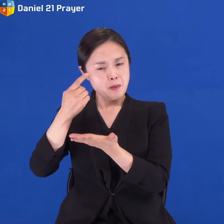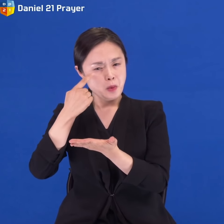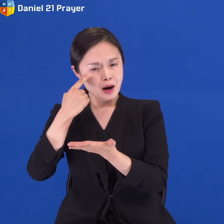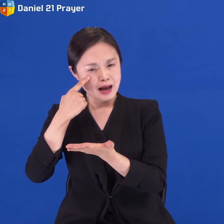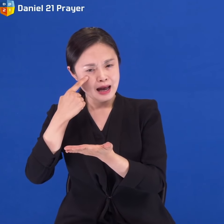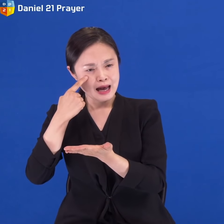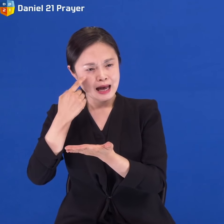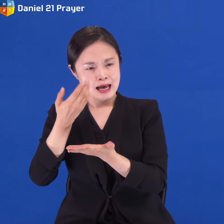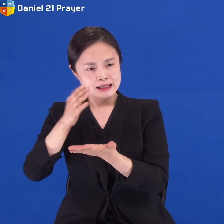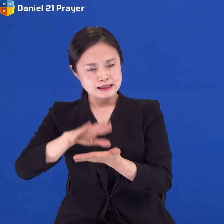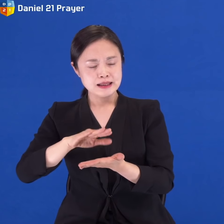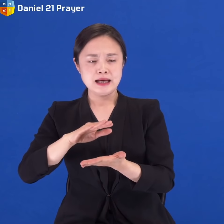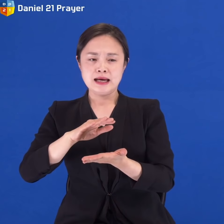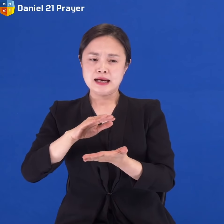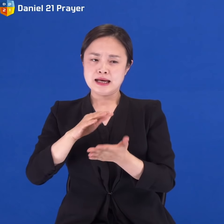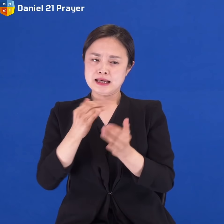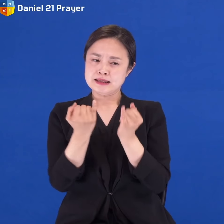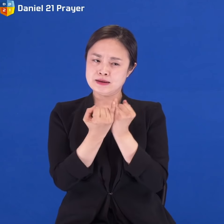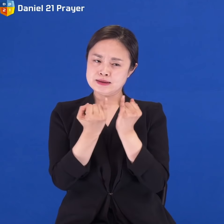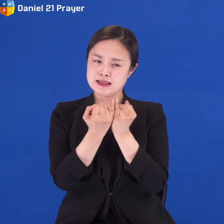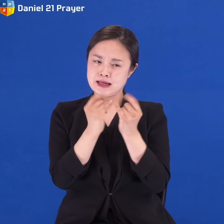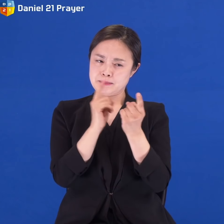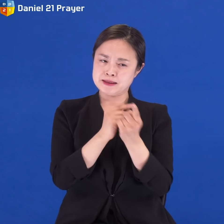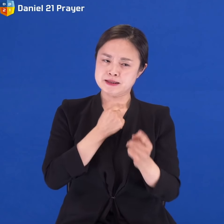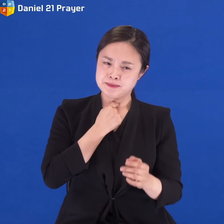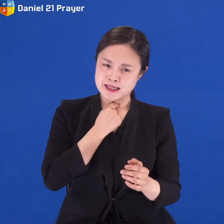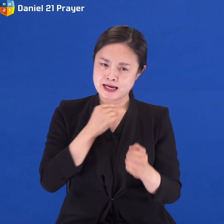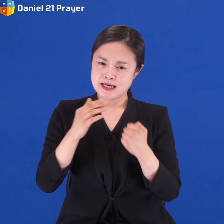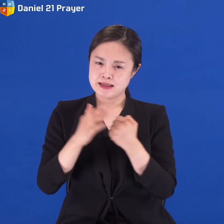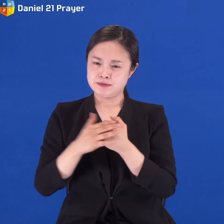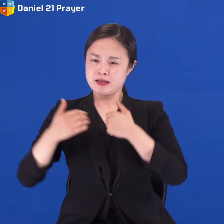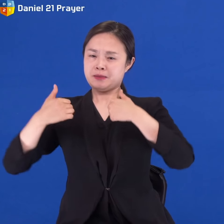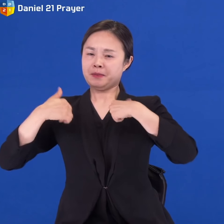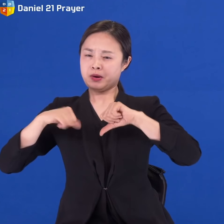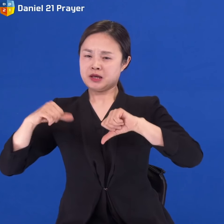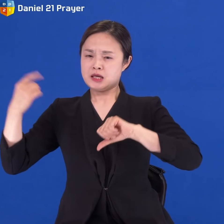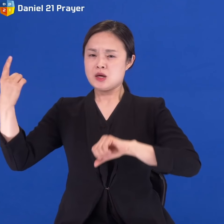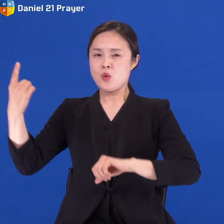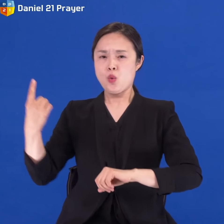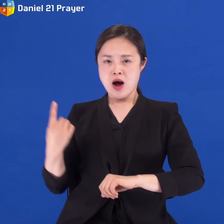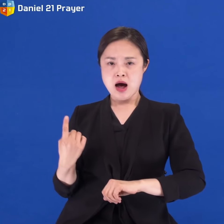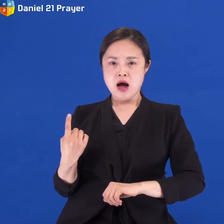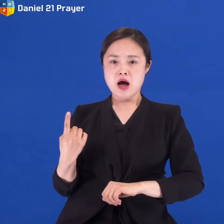하나님께서 이제는 와야지 하는 사인인 줄도 모르고